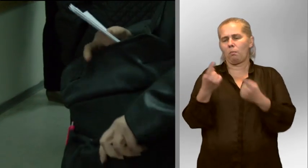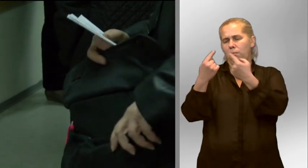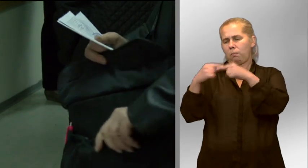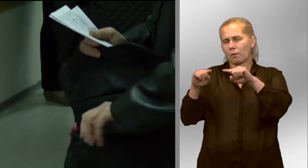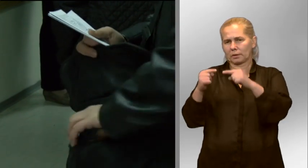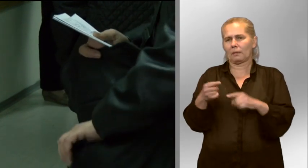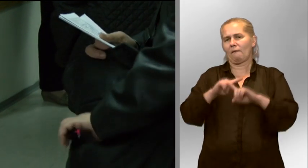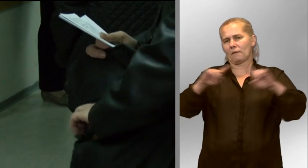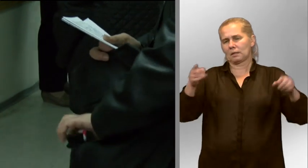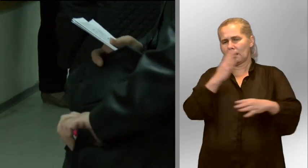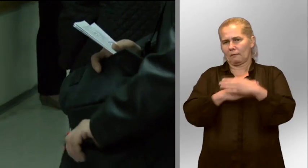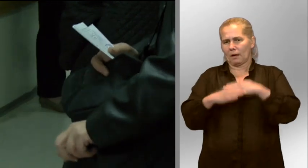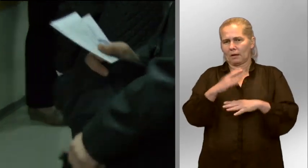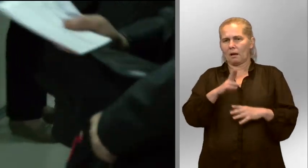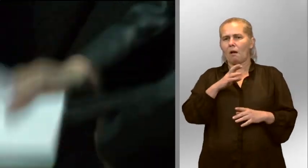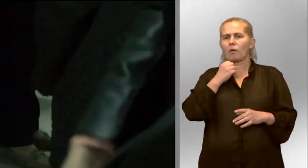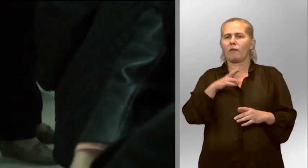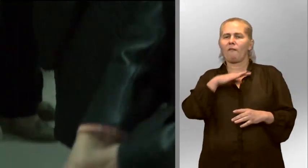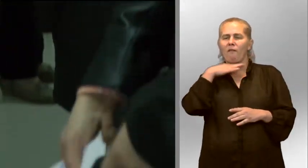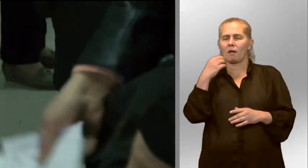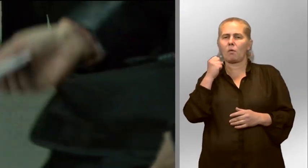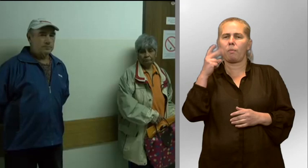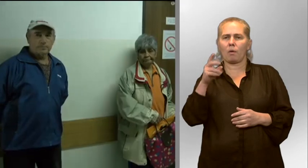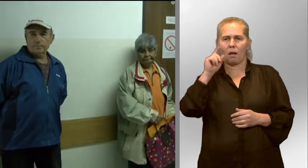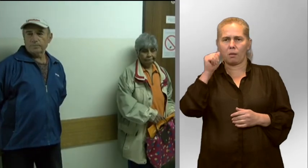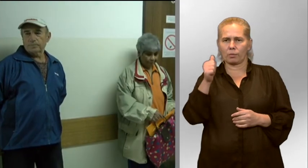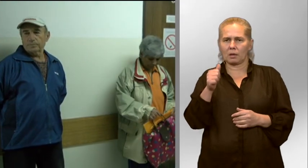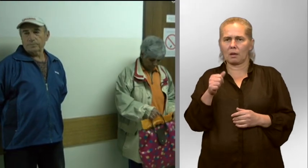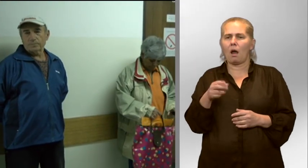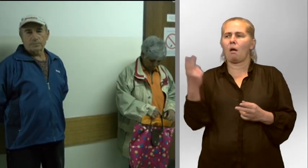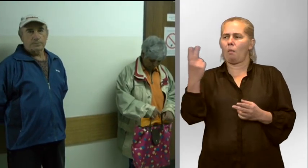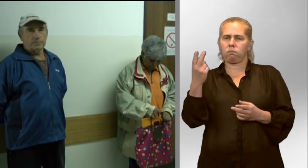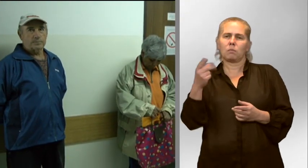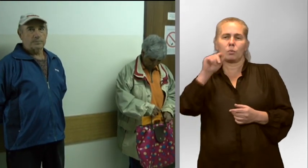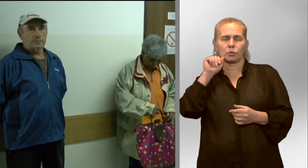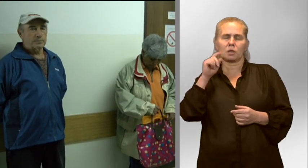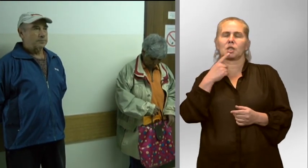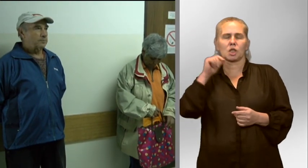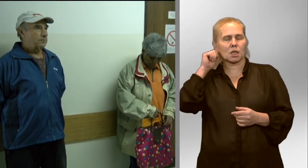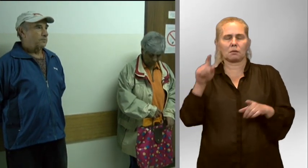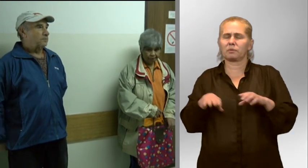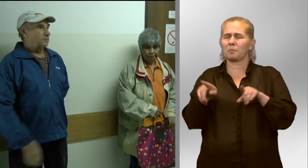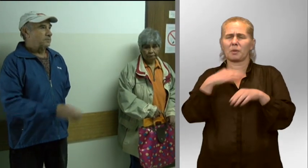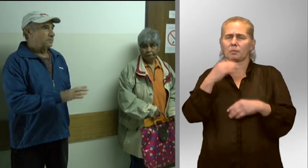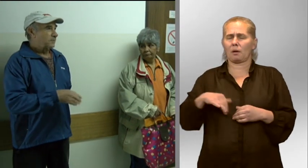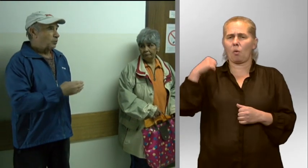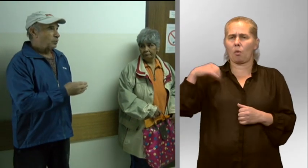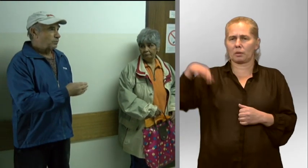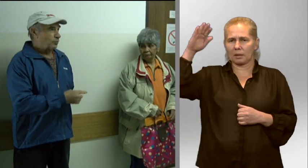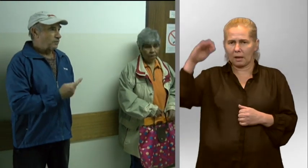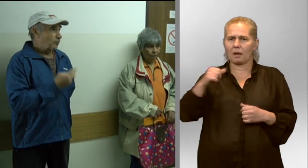mogućnosti, gluvoća je posebna vrsta invaliditeta kod veoma velikog broja ljudi oba pola, svih uzrasta, staleža